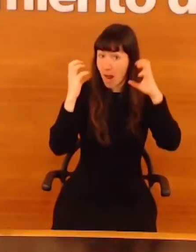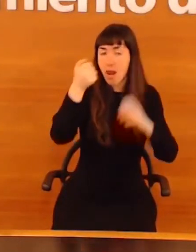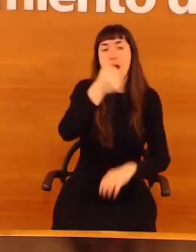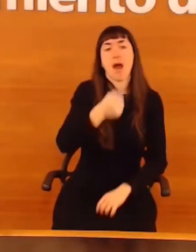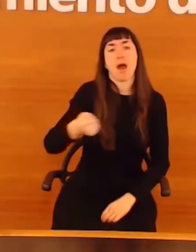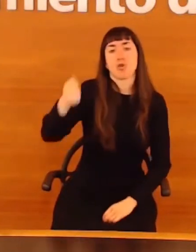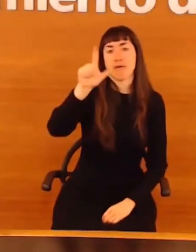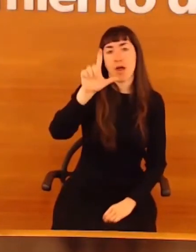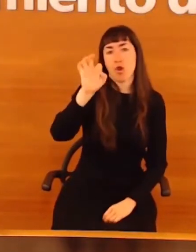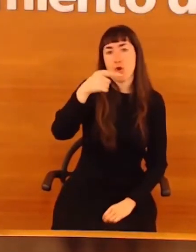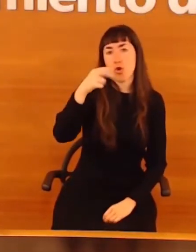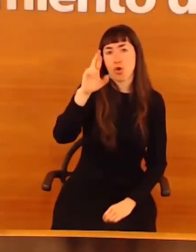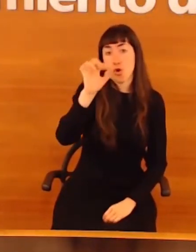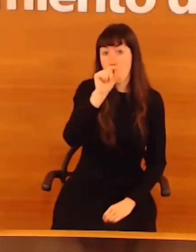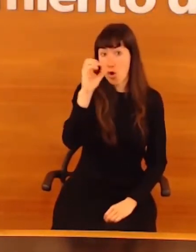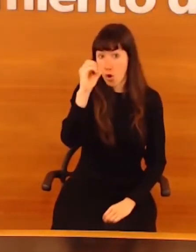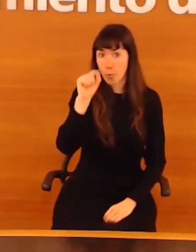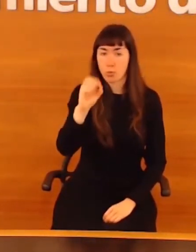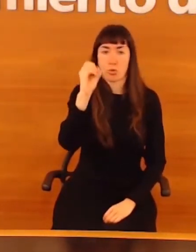bienestaranimal@logro-medio.org. Muchas gracias.